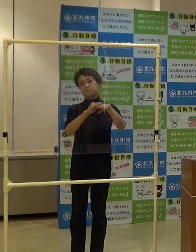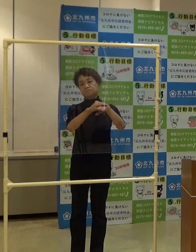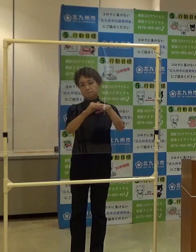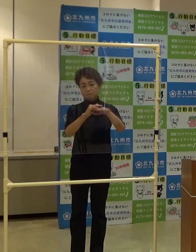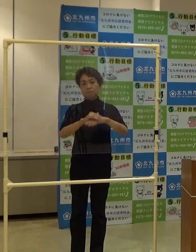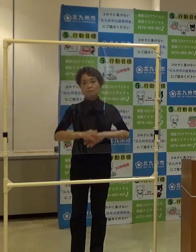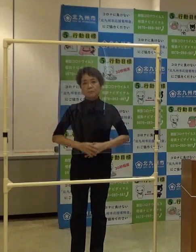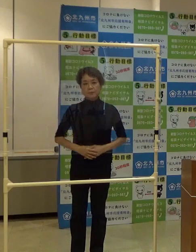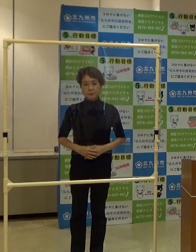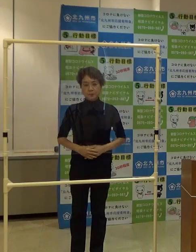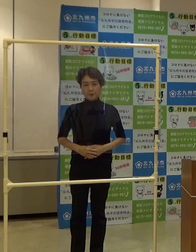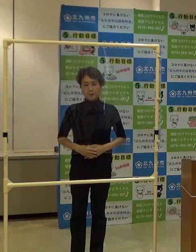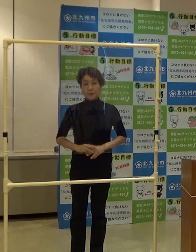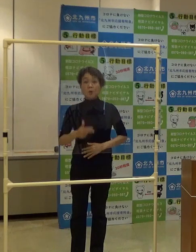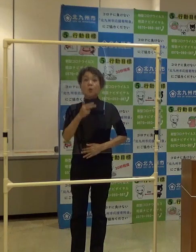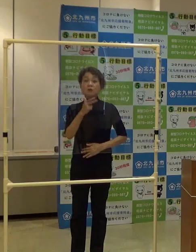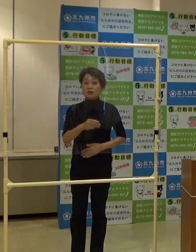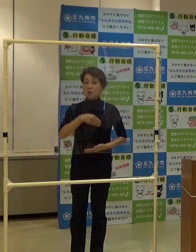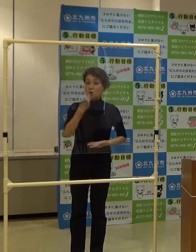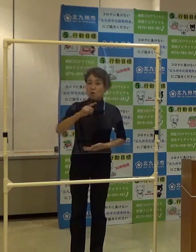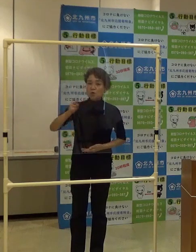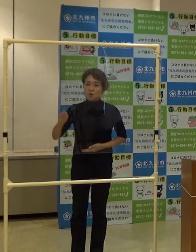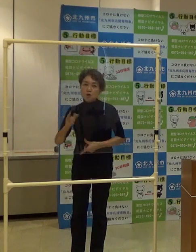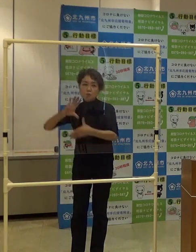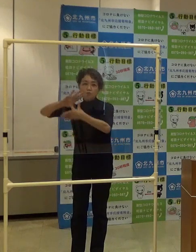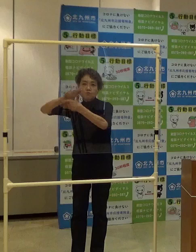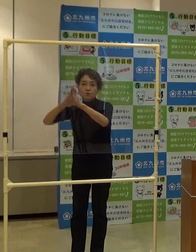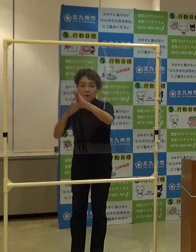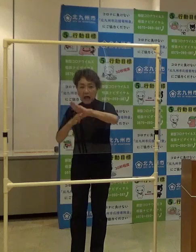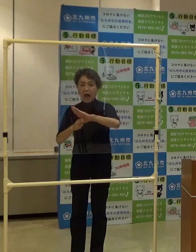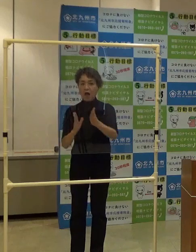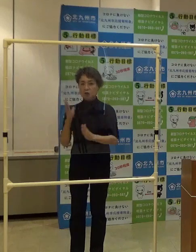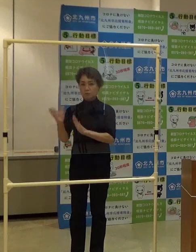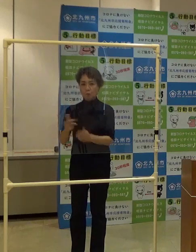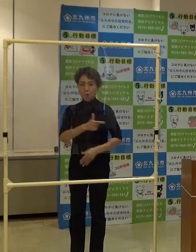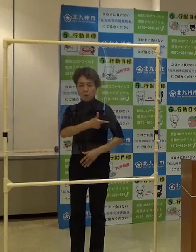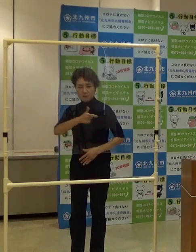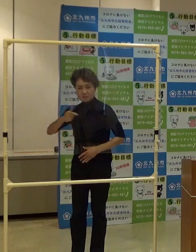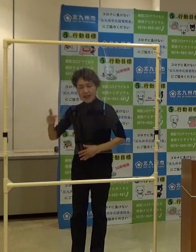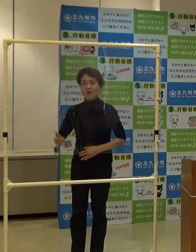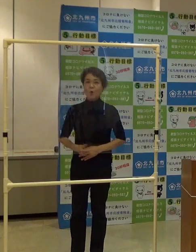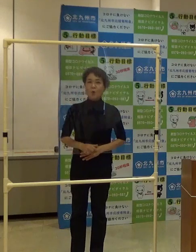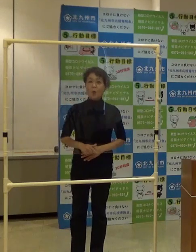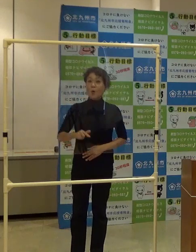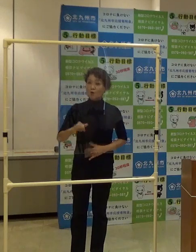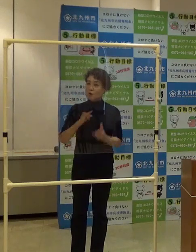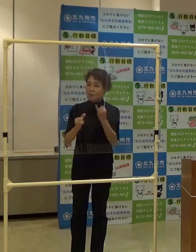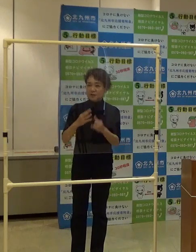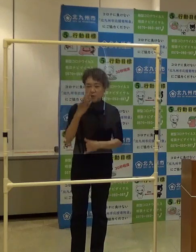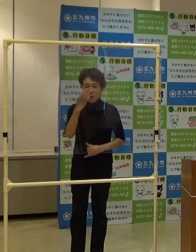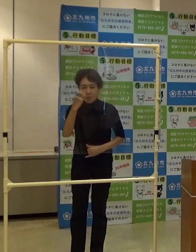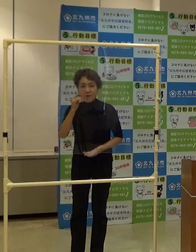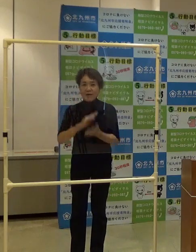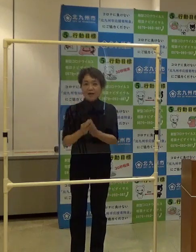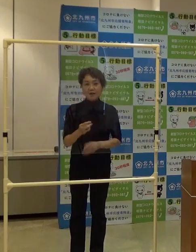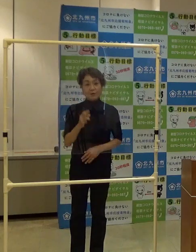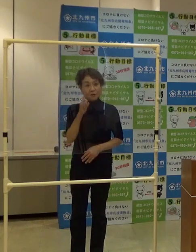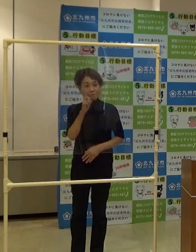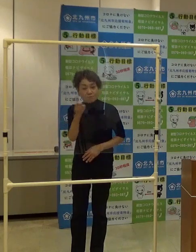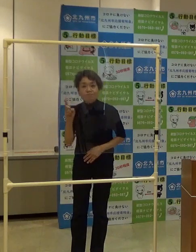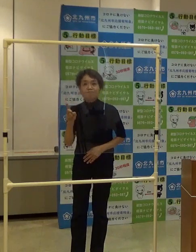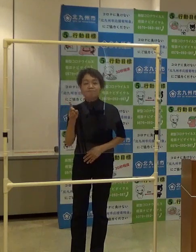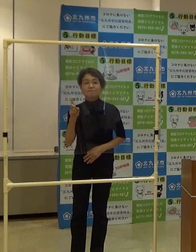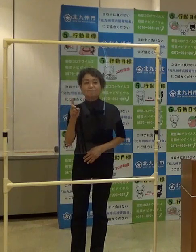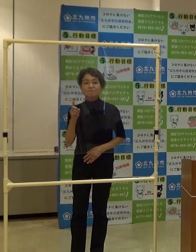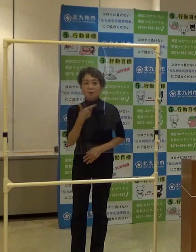、本市の食や自然、文化、芸術、スポーツなど我が町の魅力を再発見して楽しんでいただき